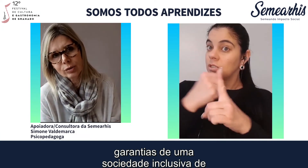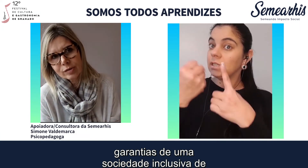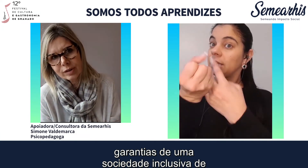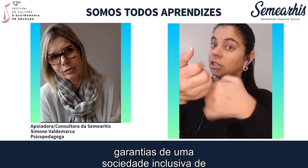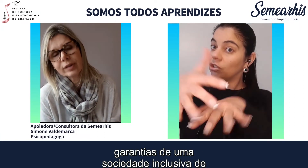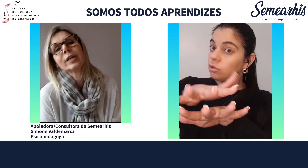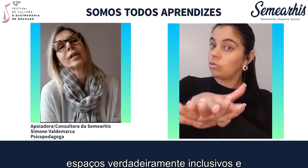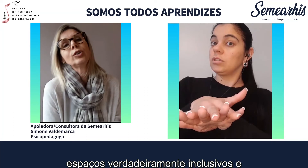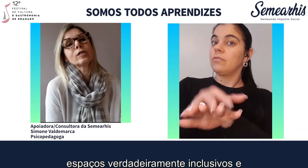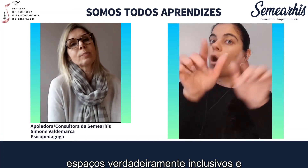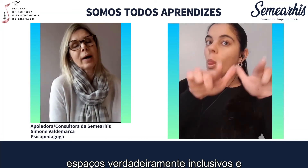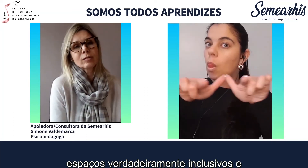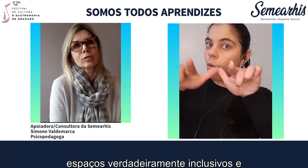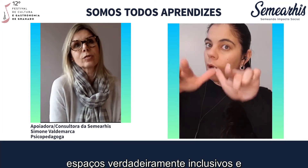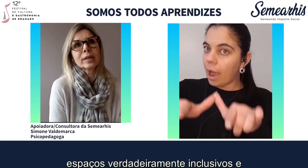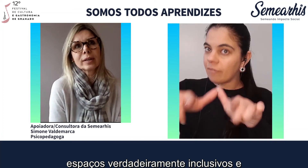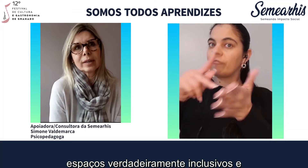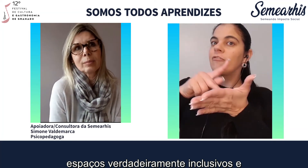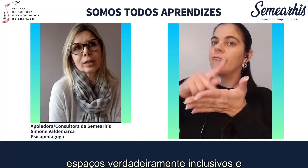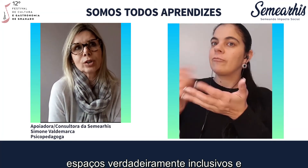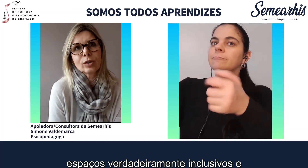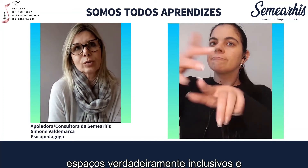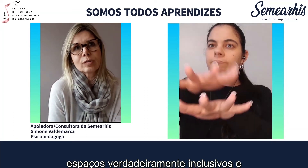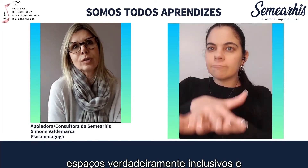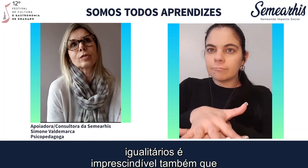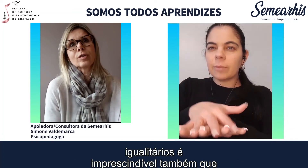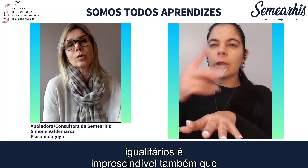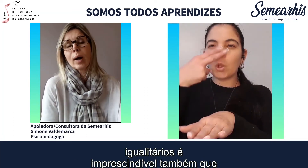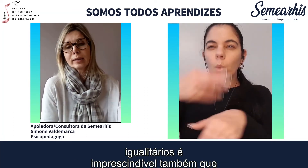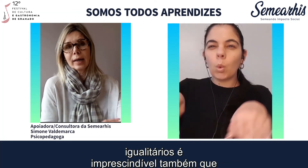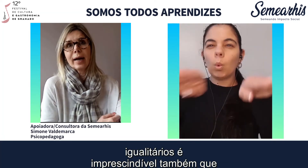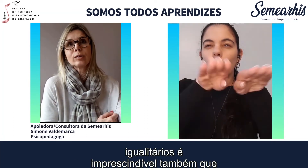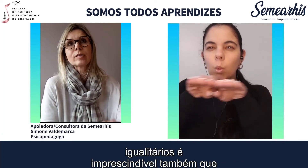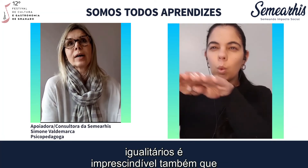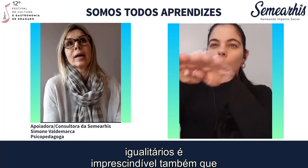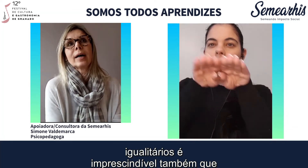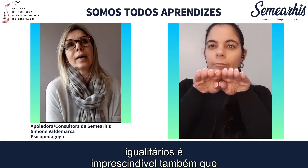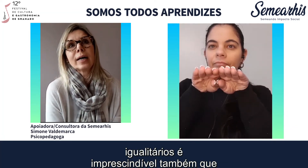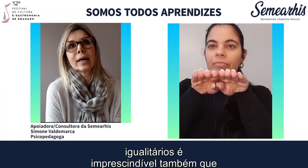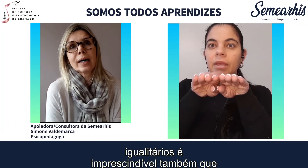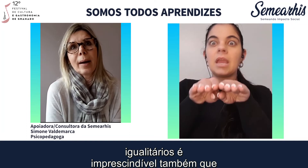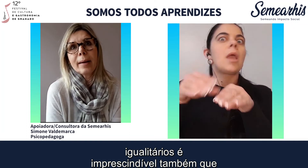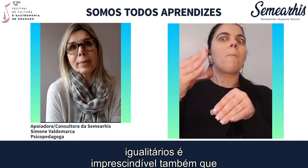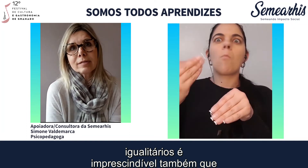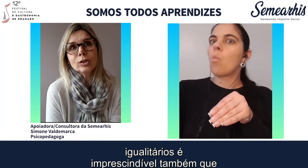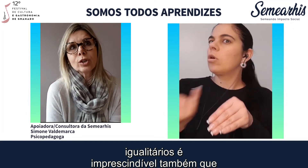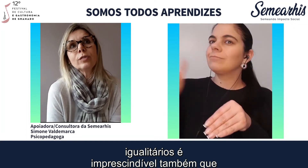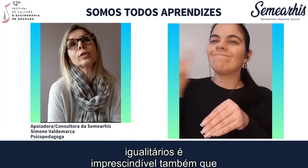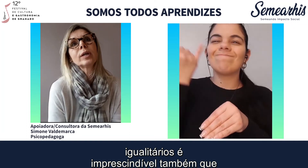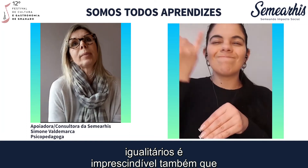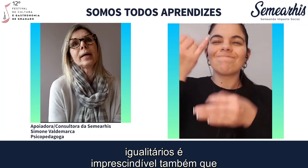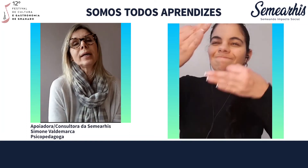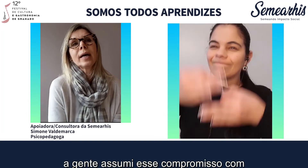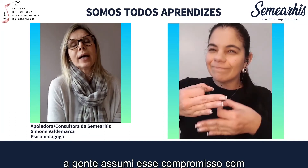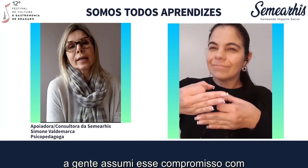sociedade inclusiva, de espaços verdadeiramente inclusivos e igualitários, é